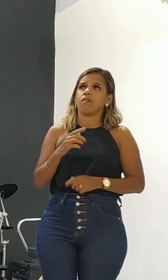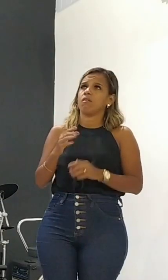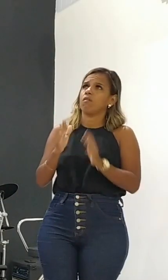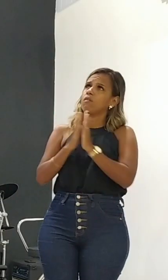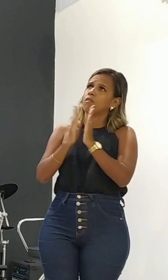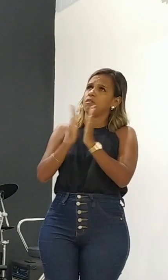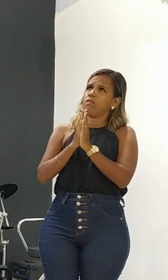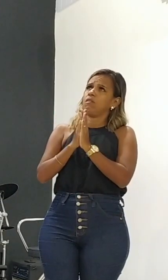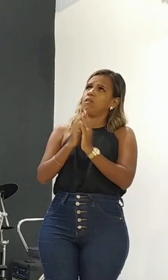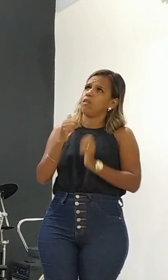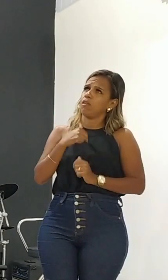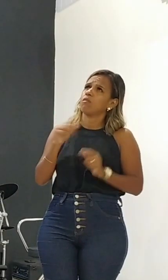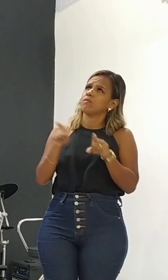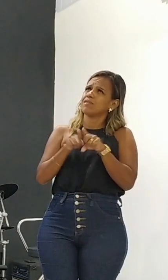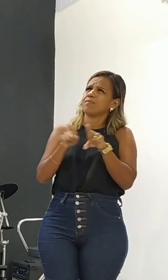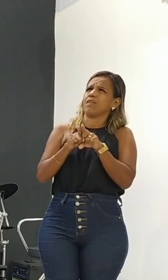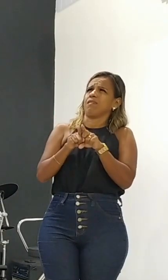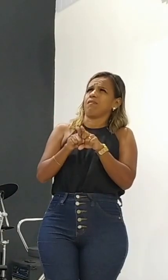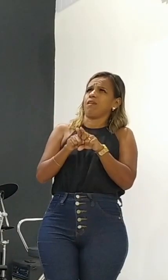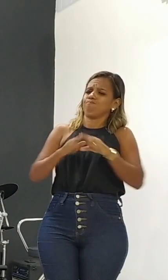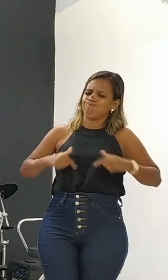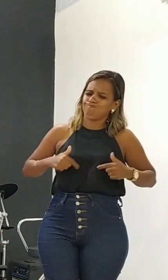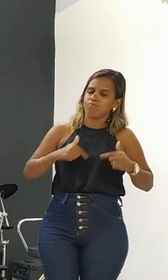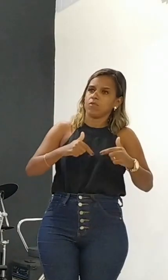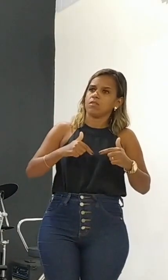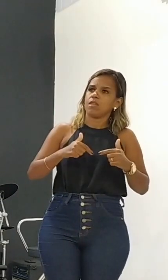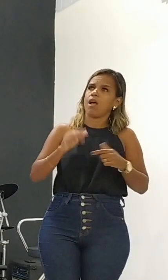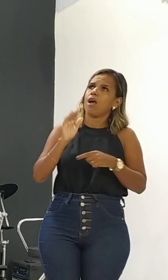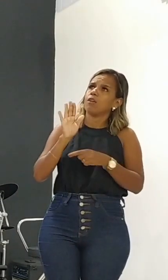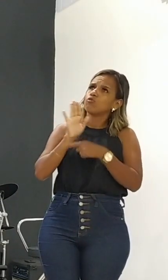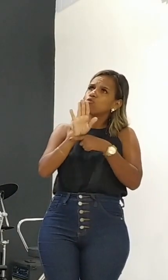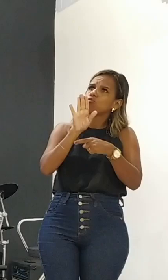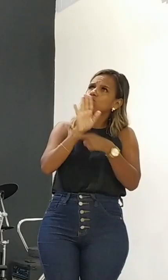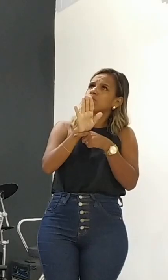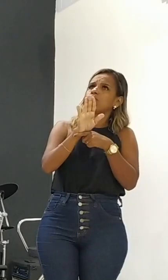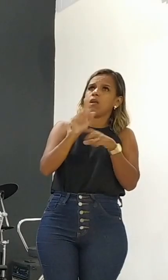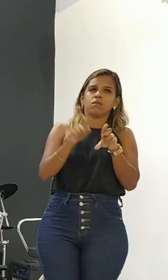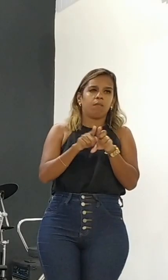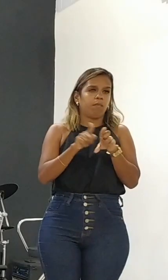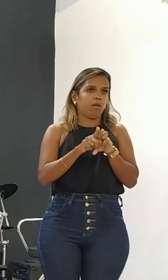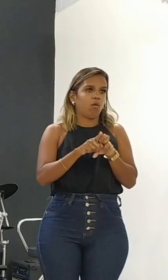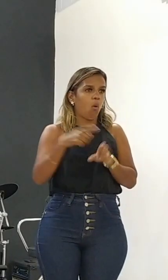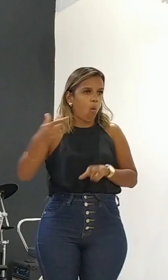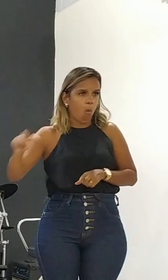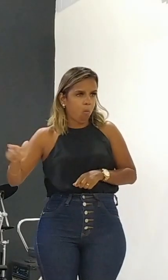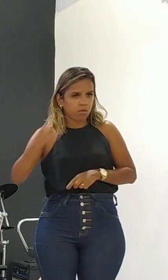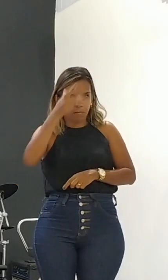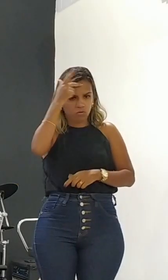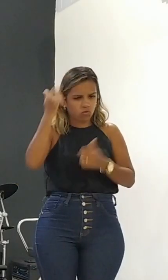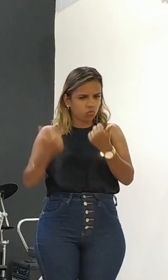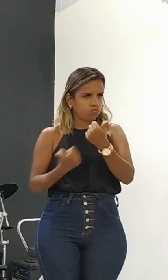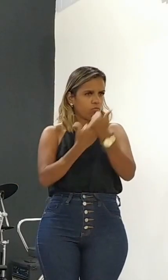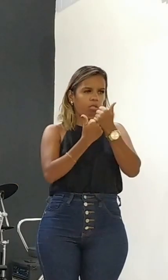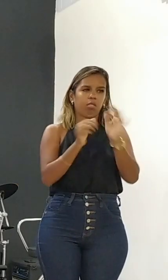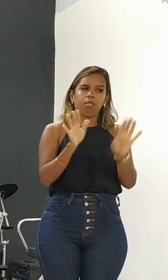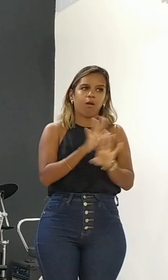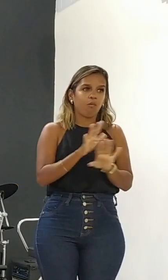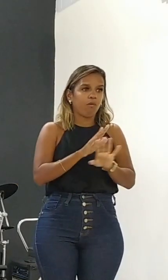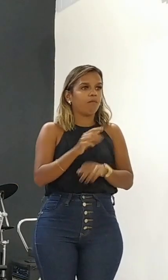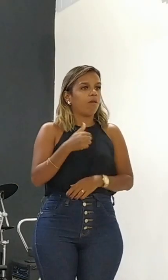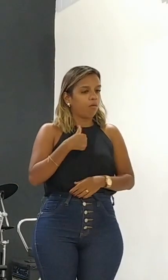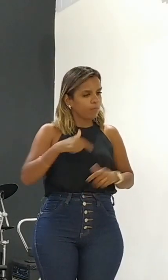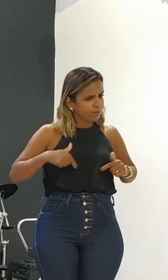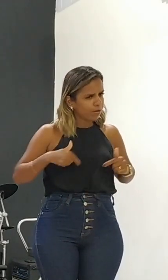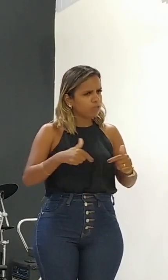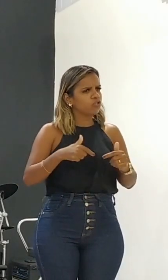eu também quero me levantar para fazer a minha parte. Eu vou fazer, não vou deixar para o outro fazer. Se você for ler o capítulo 3,